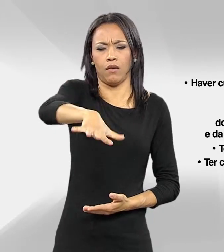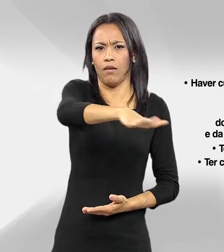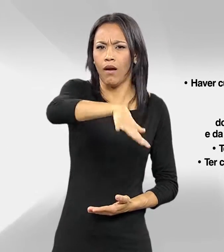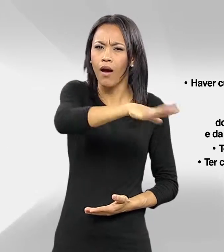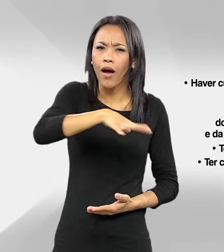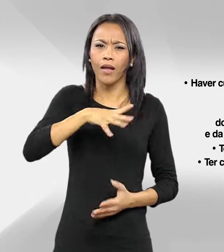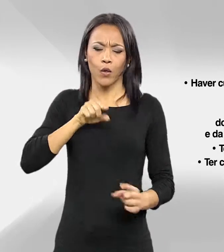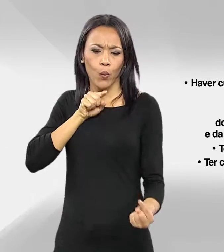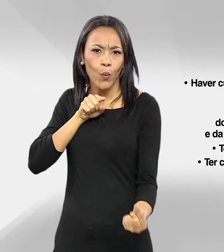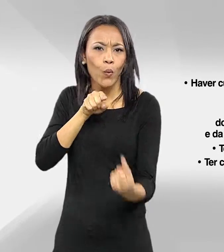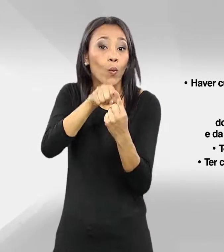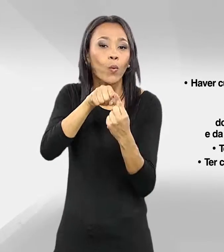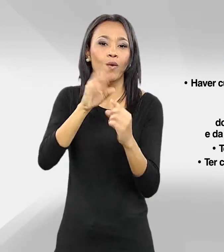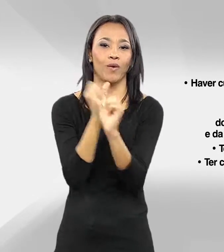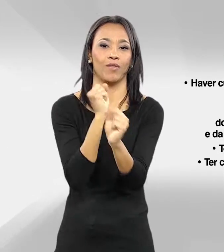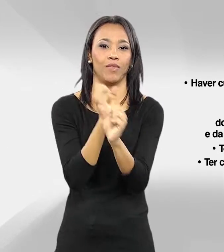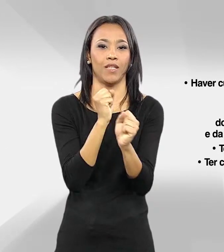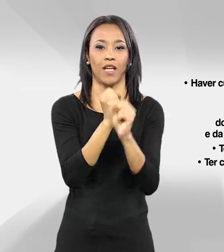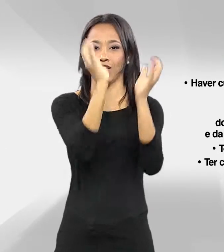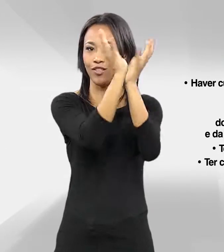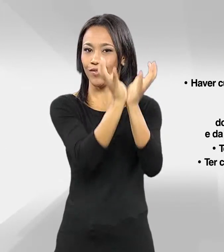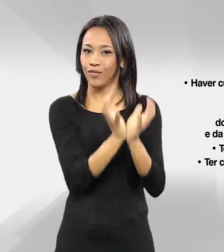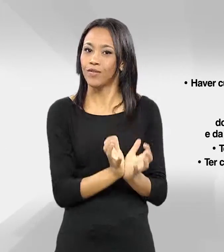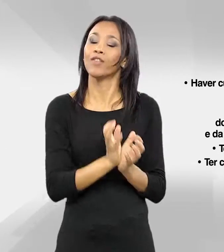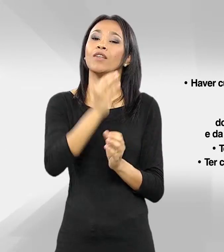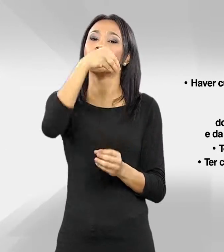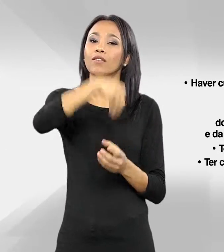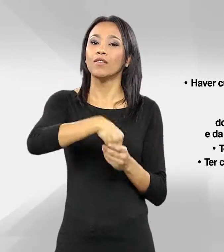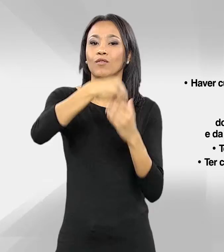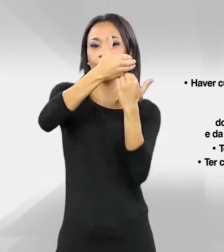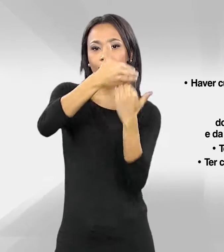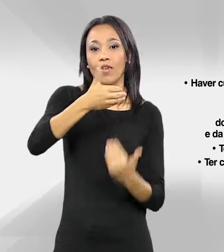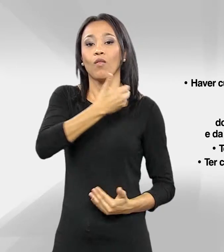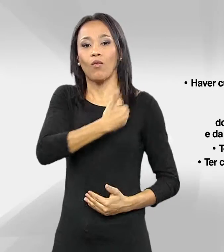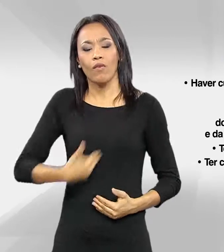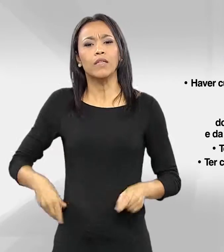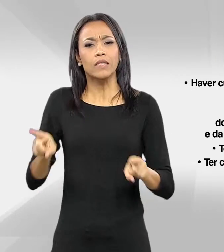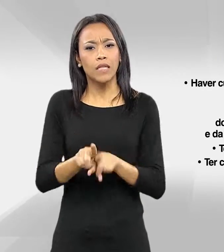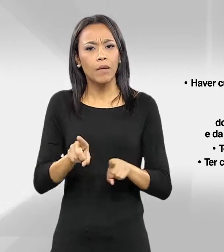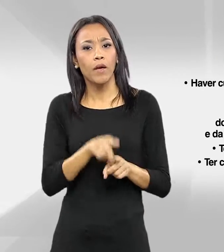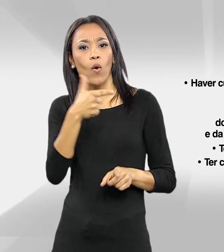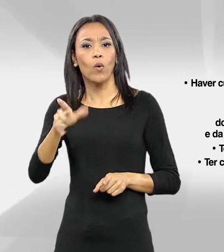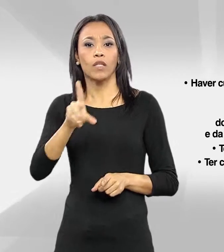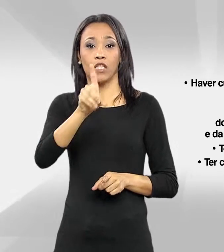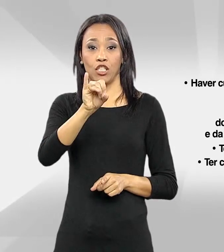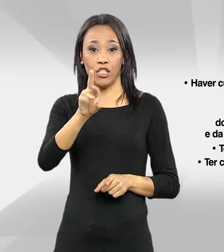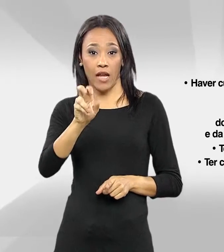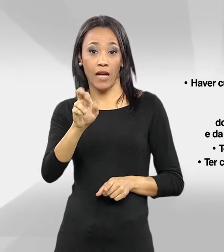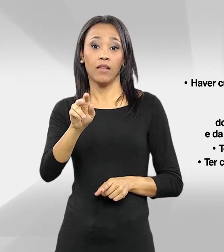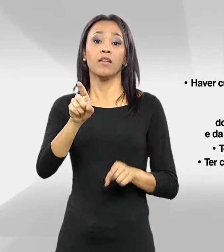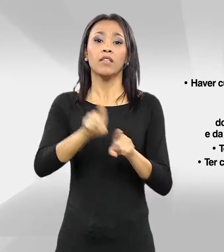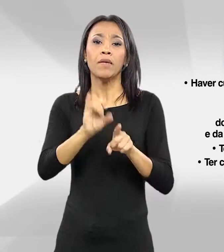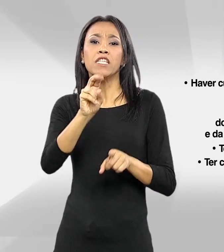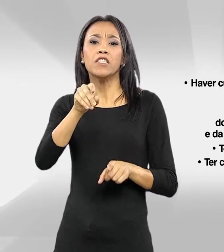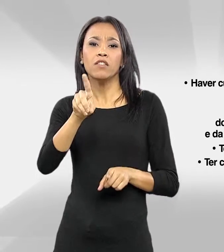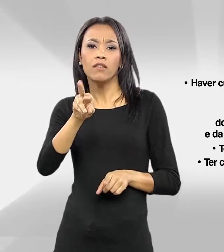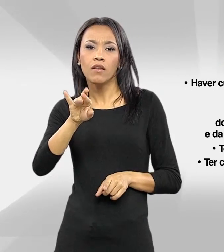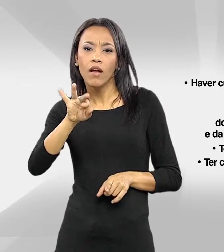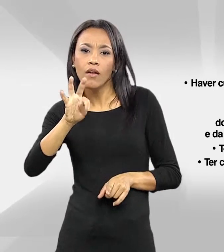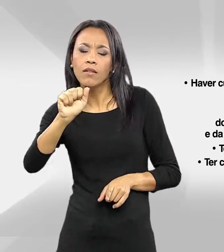contabilidade dos órgãos da administração direta e das entidades da administra indireta ter experiência com o